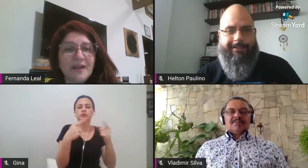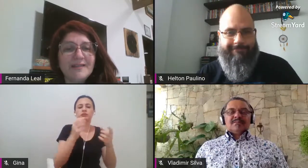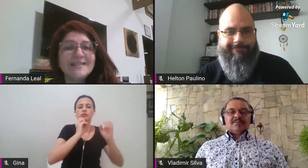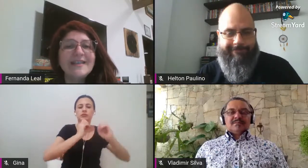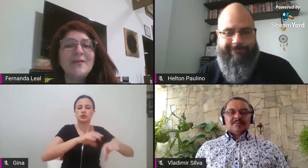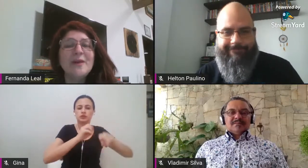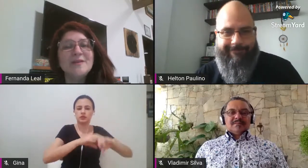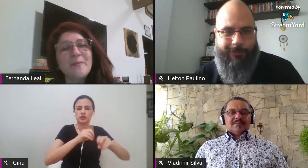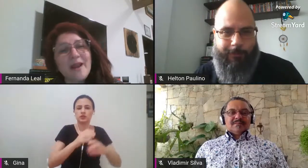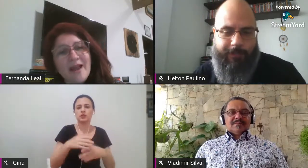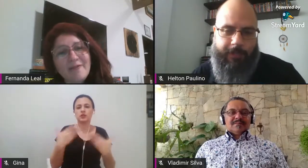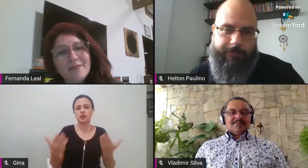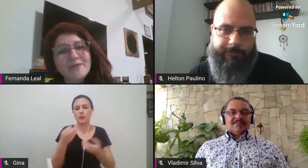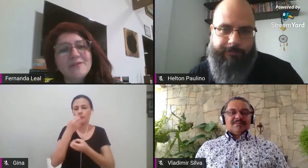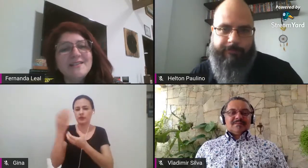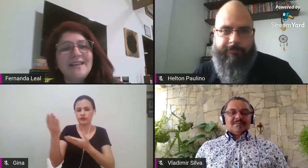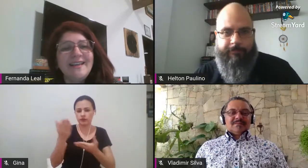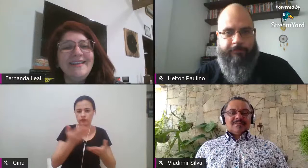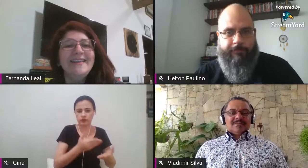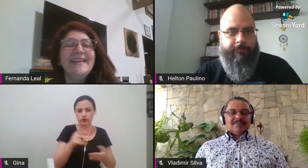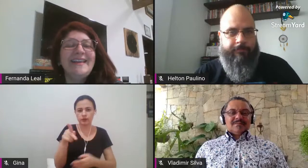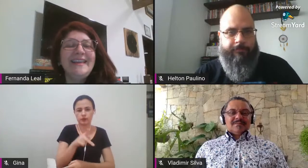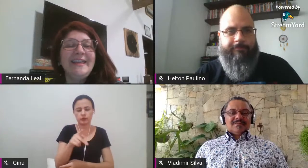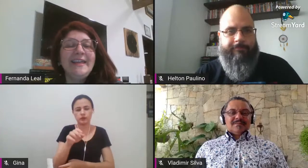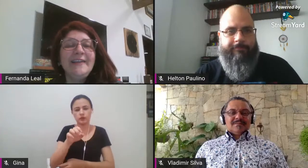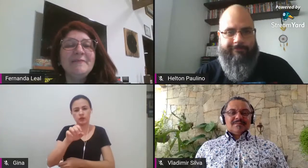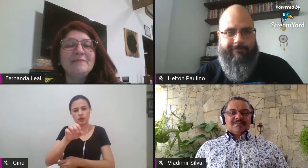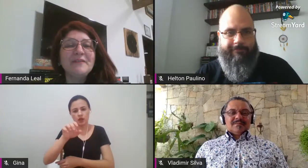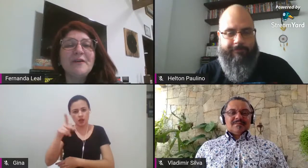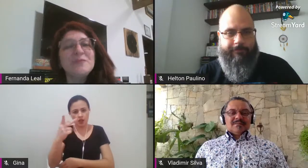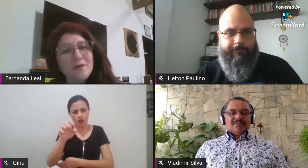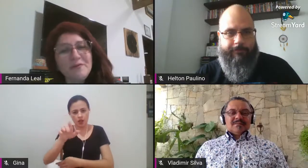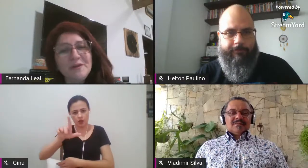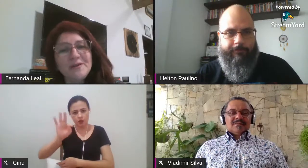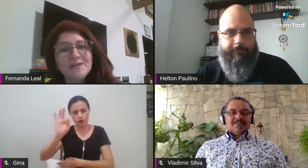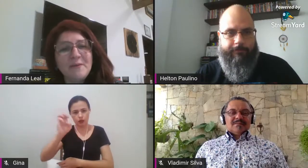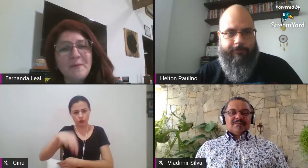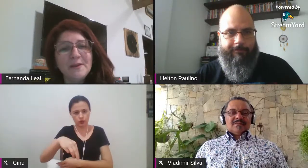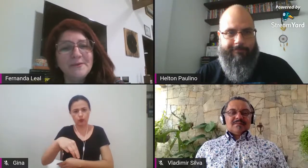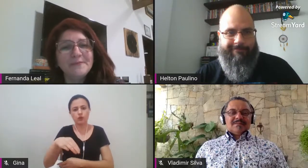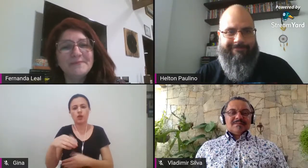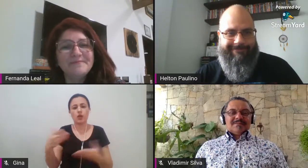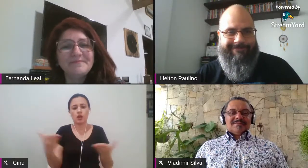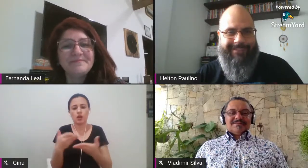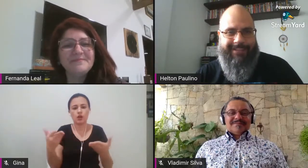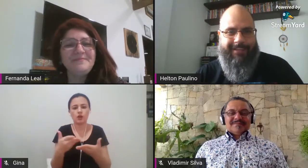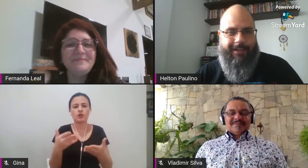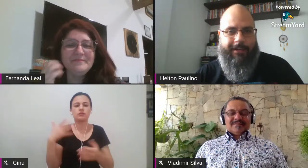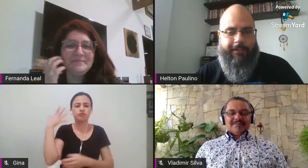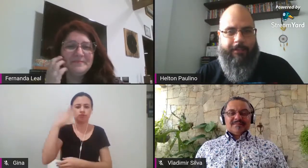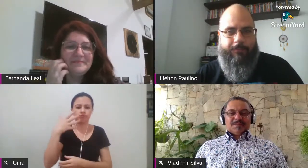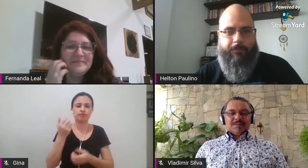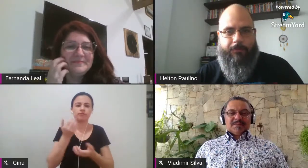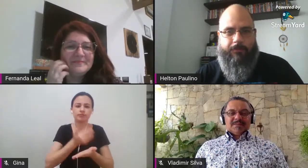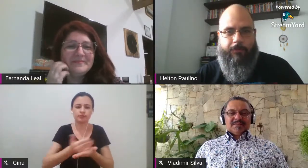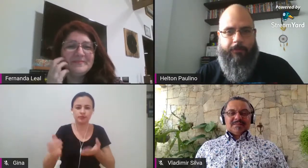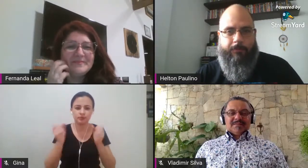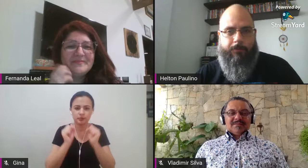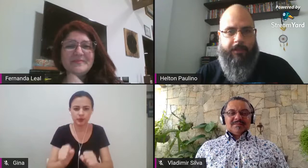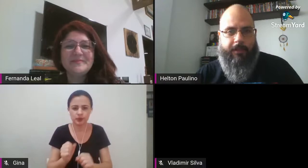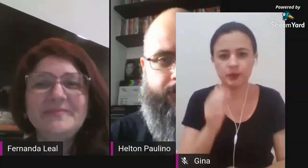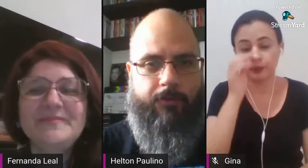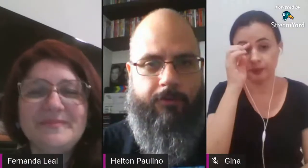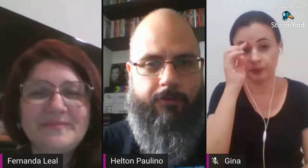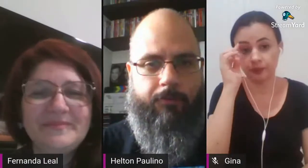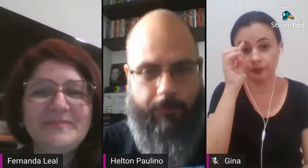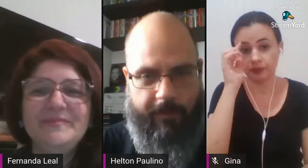uma vez. Eu passo a palavra para você e vamos ouvi-lo nesse momento. Agradeço, professora. Um